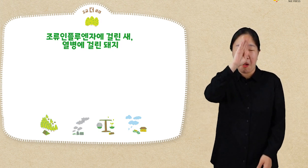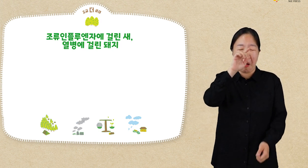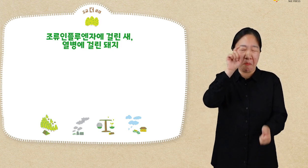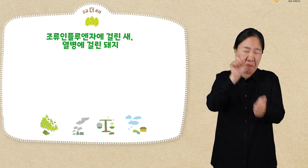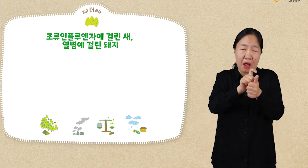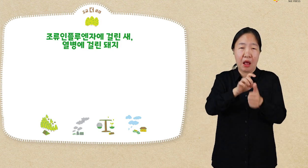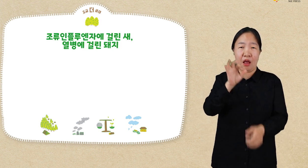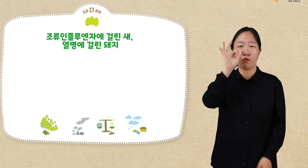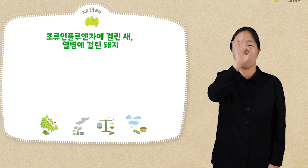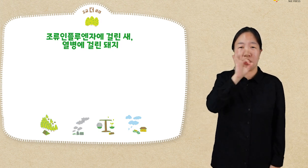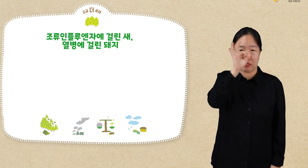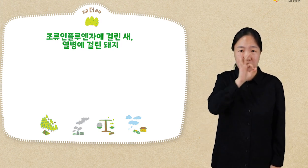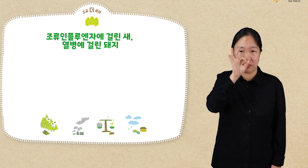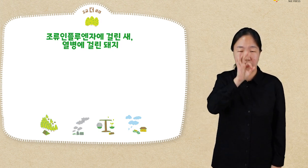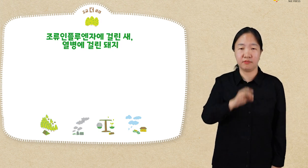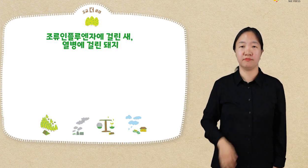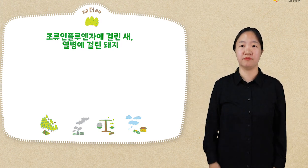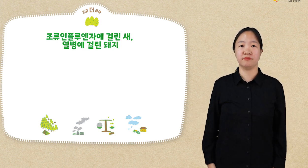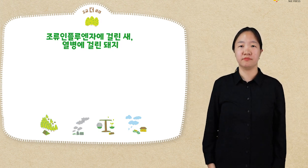열병에 걸린 돼지.